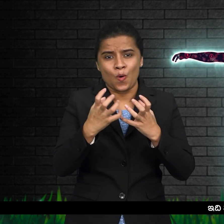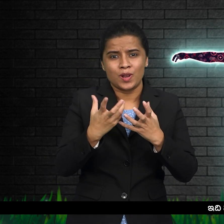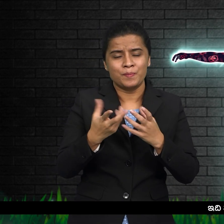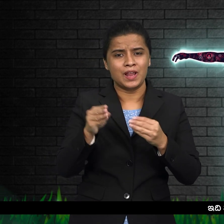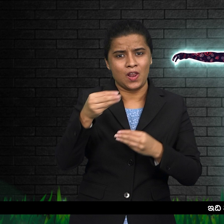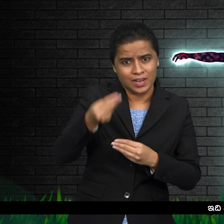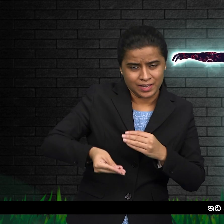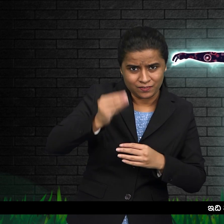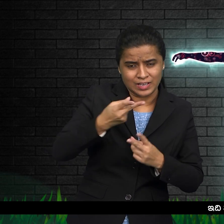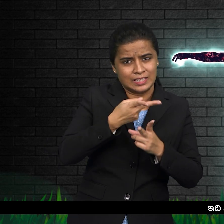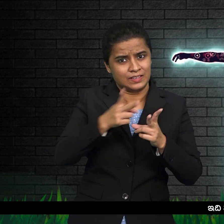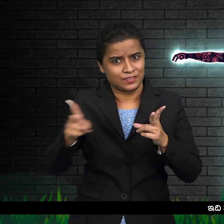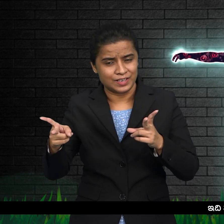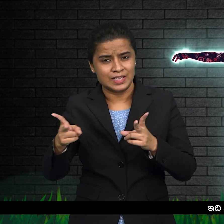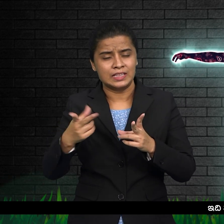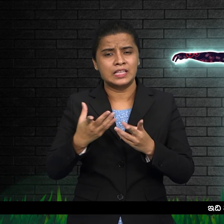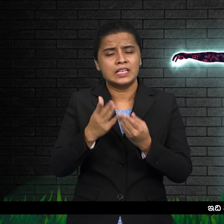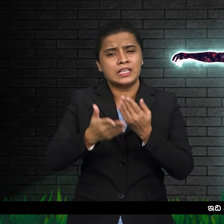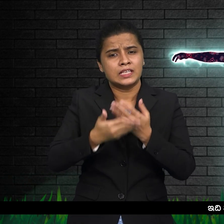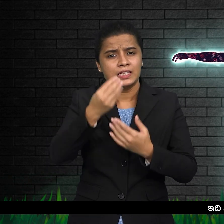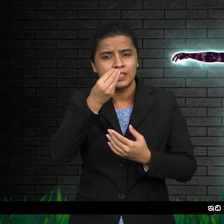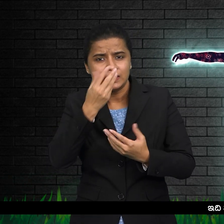ఇది నిజం కదా?